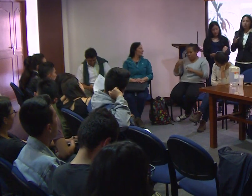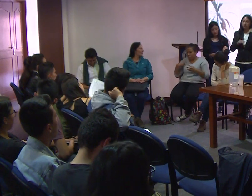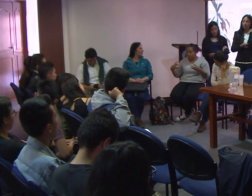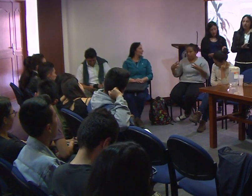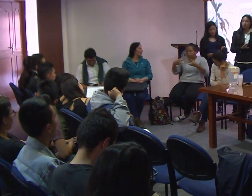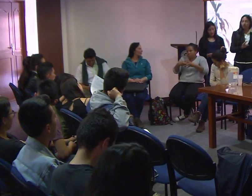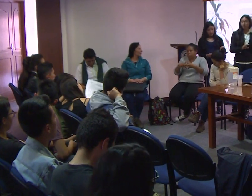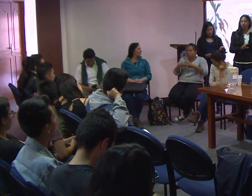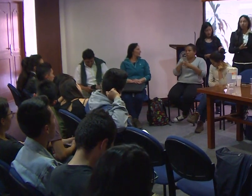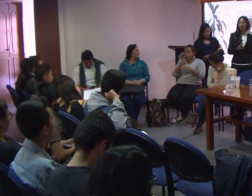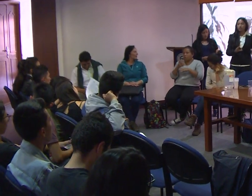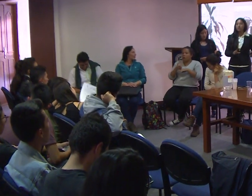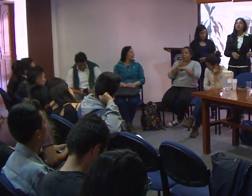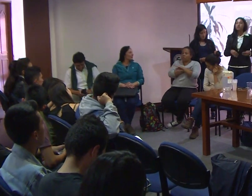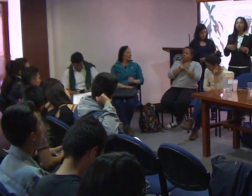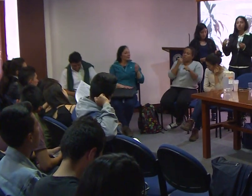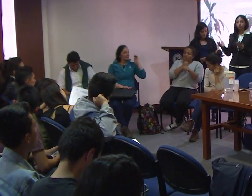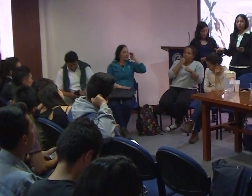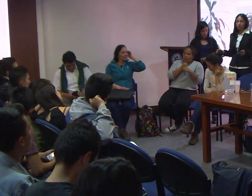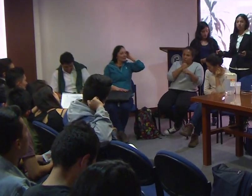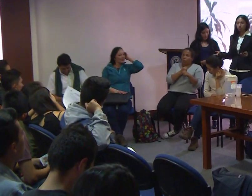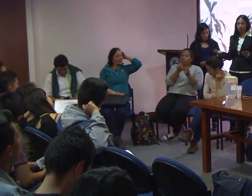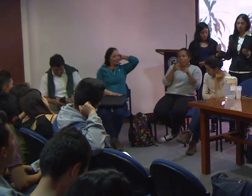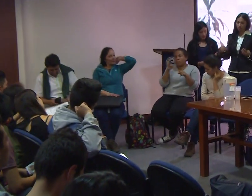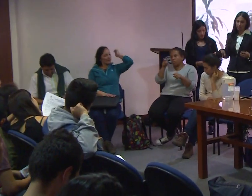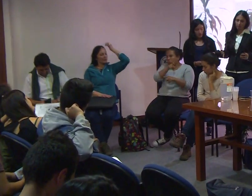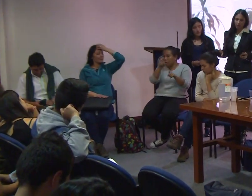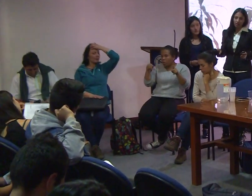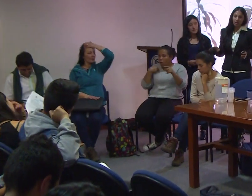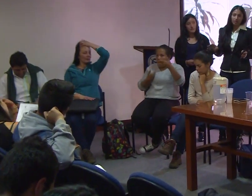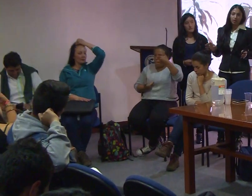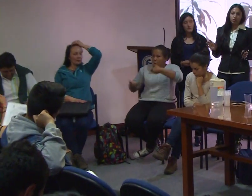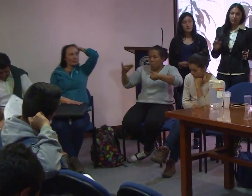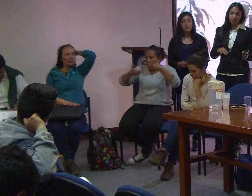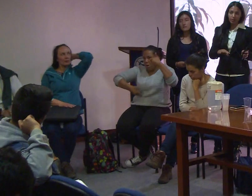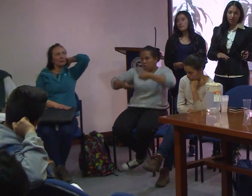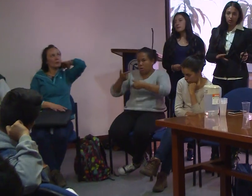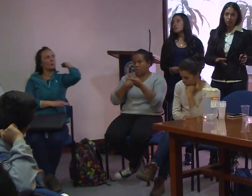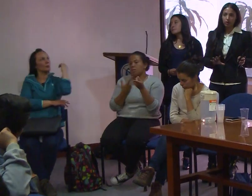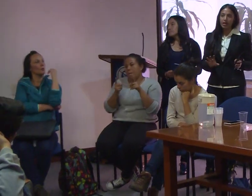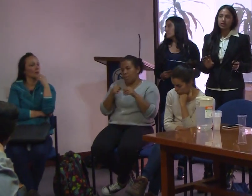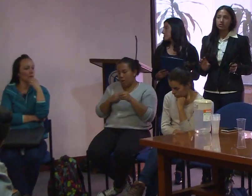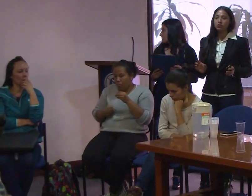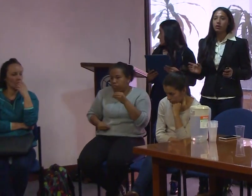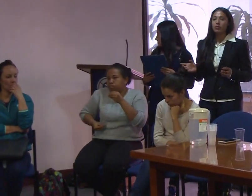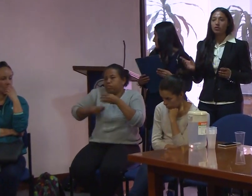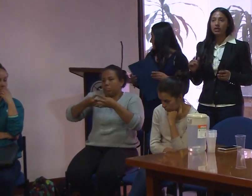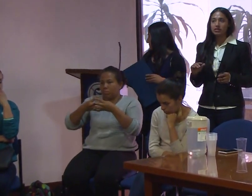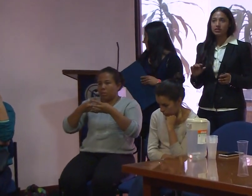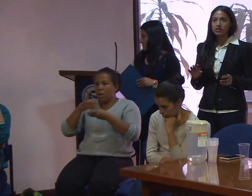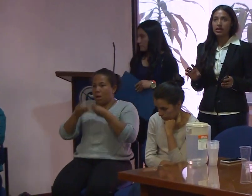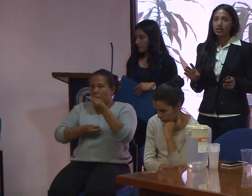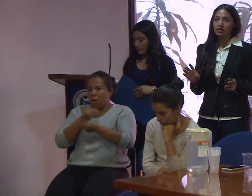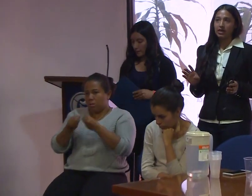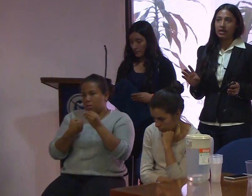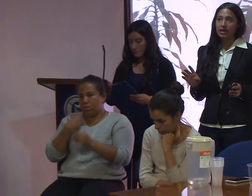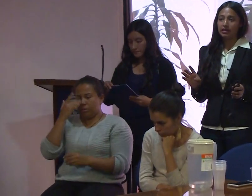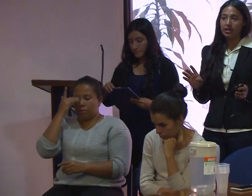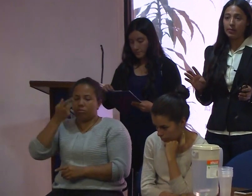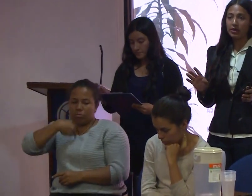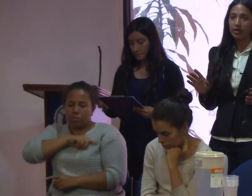no solo lo que se ha venido trabajando en ellas, sino las propuestas que ustedes nos traen, digamos, para también incorporarlas, ¿no? Vemos la